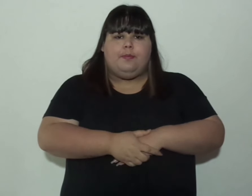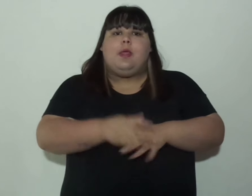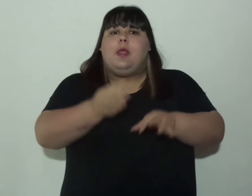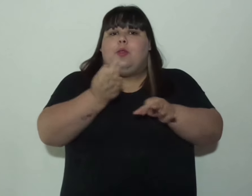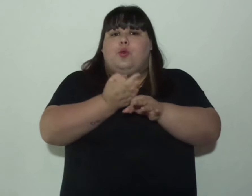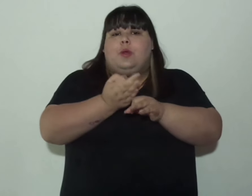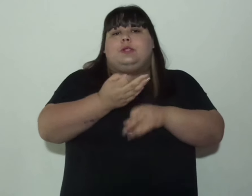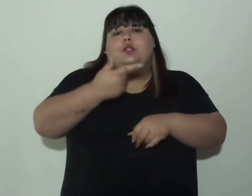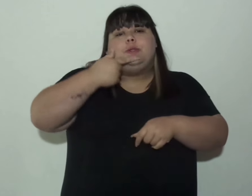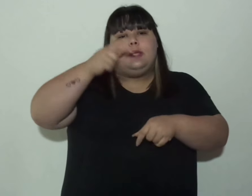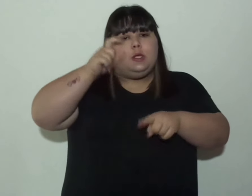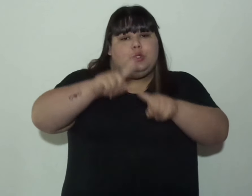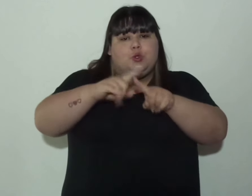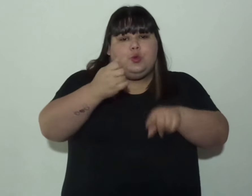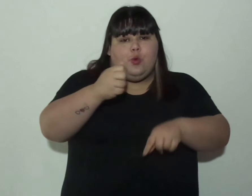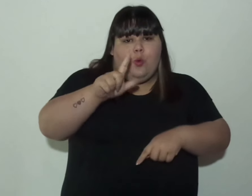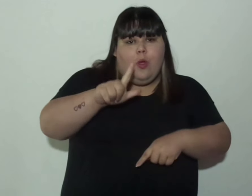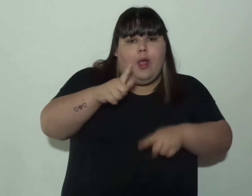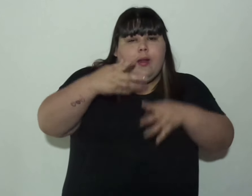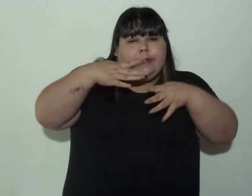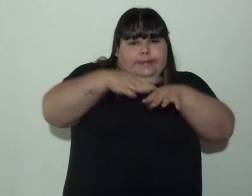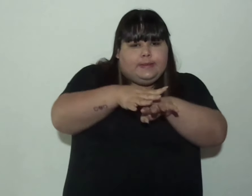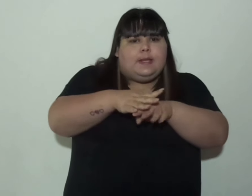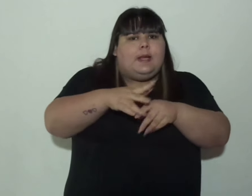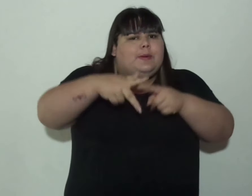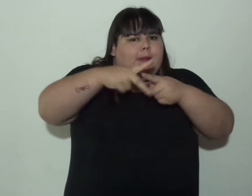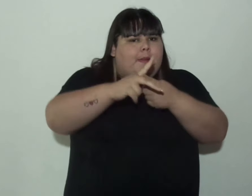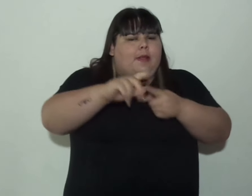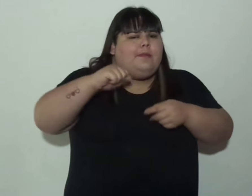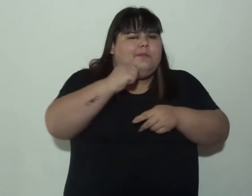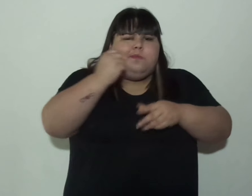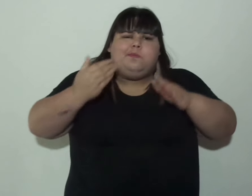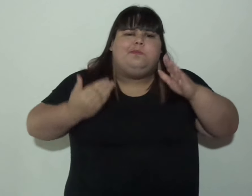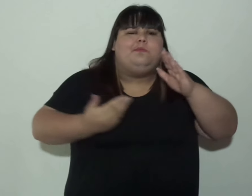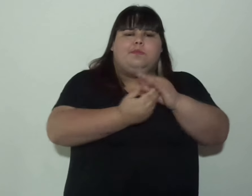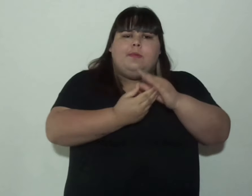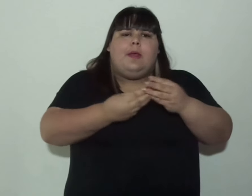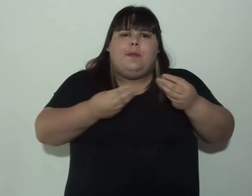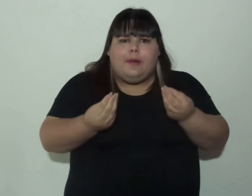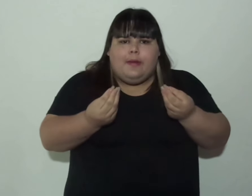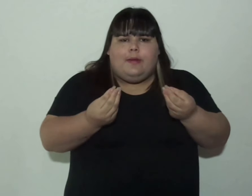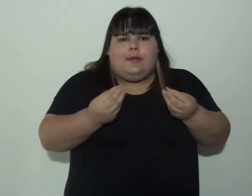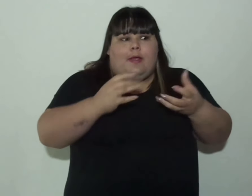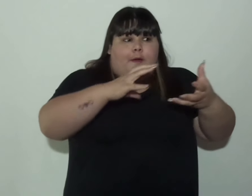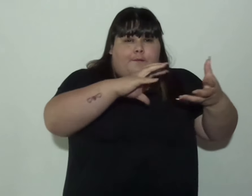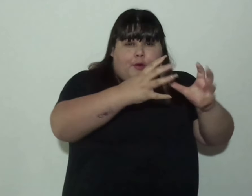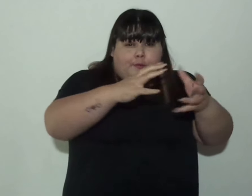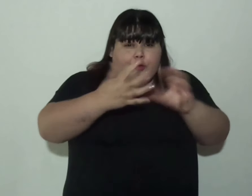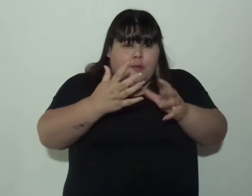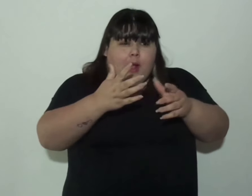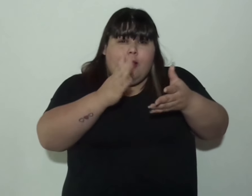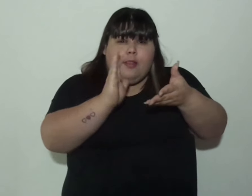la educación sexual integral es una herramienta fundamental para cuestionar los estereotipos de género